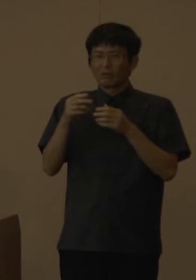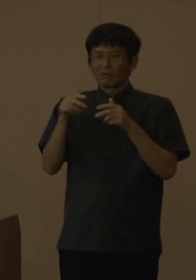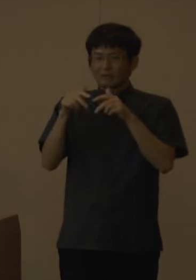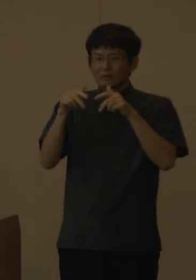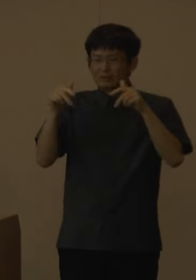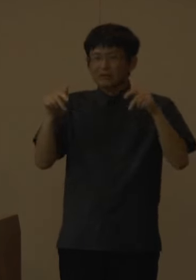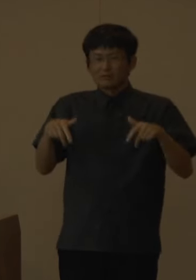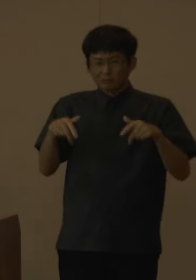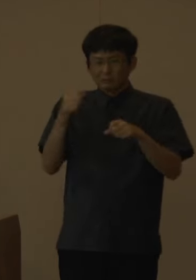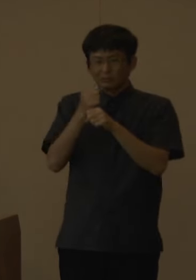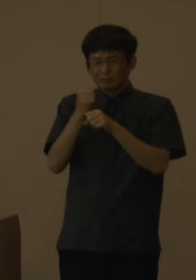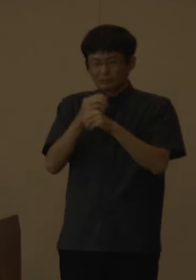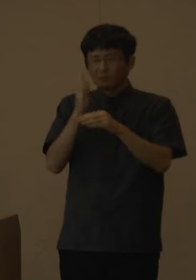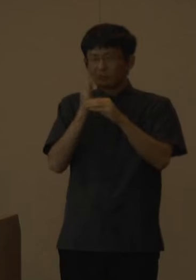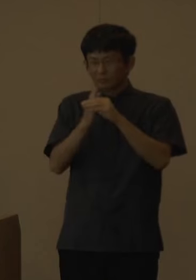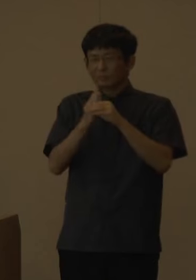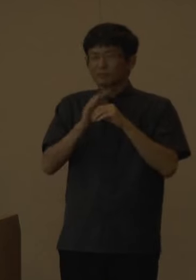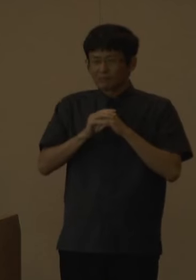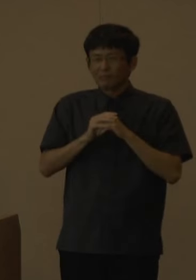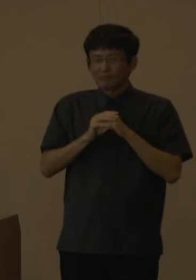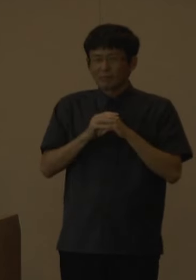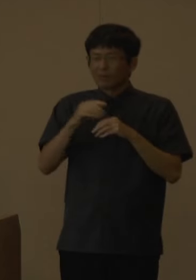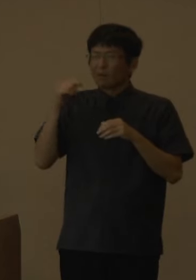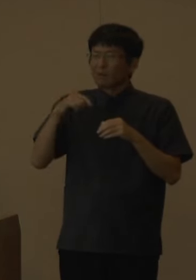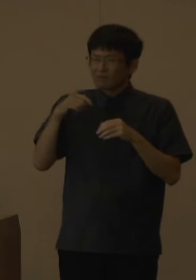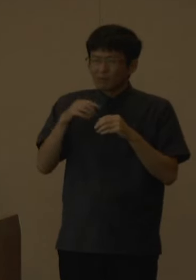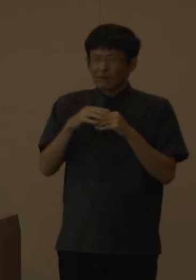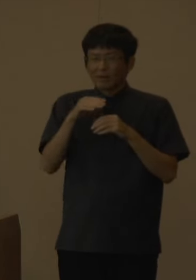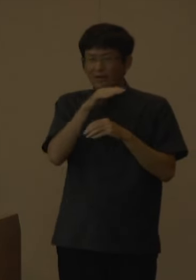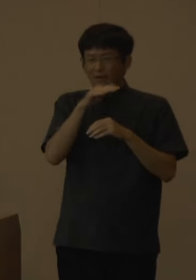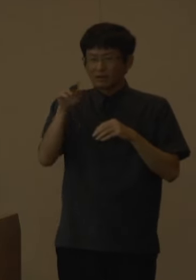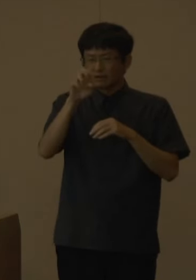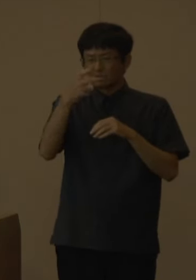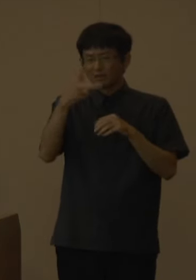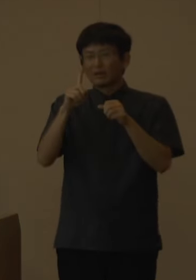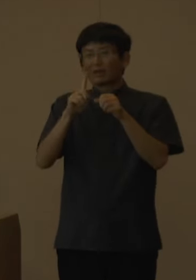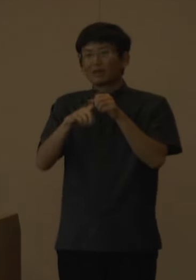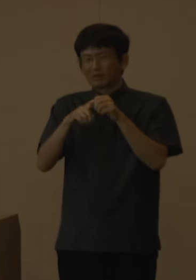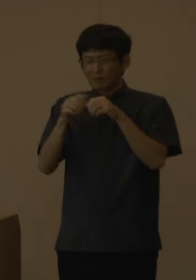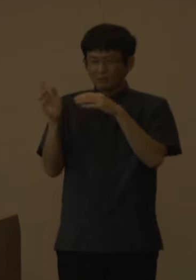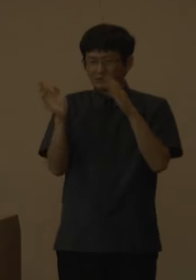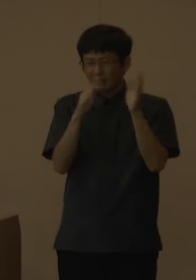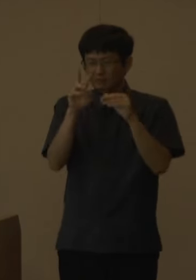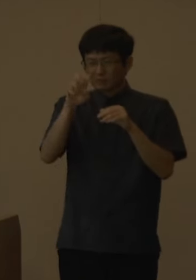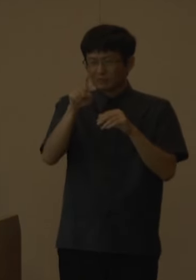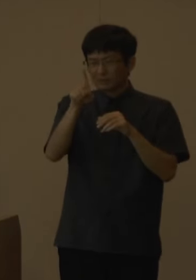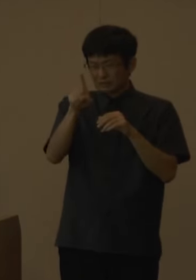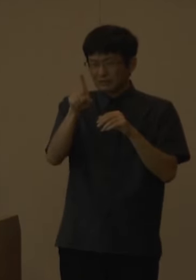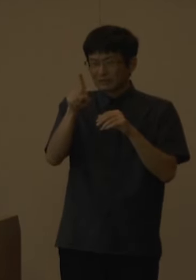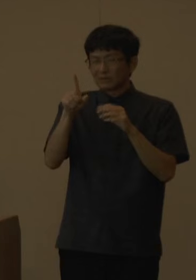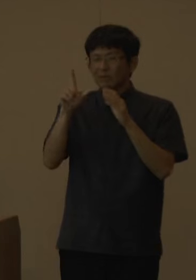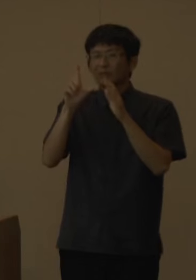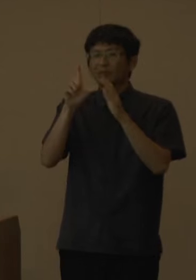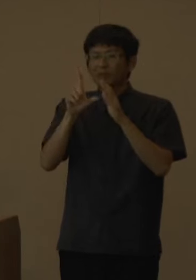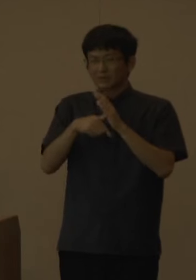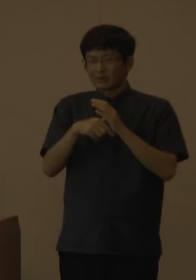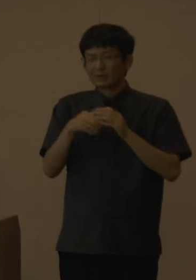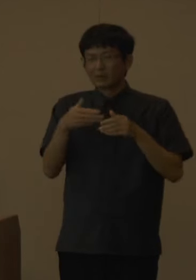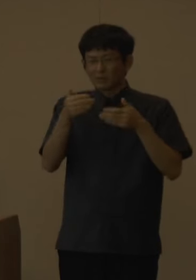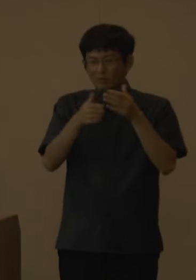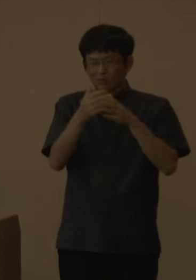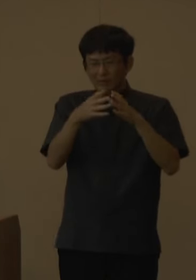進めておりまして、こちら平成27年の台風21号というところで与那